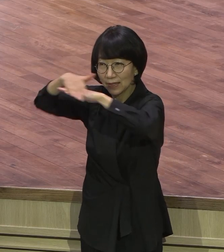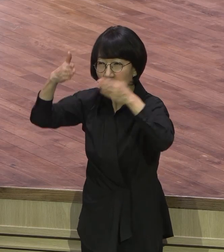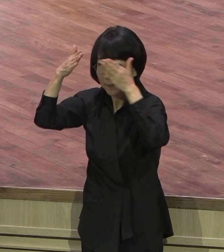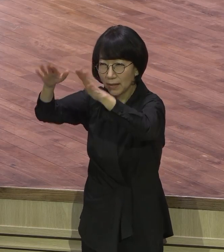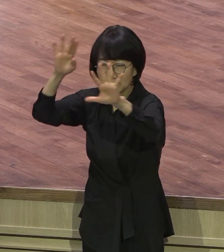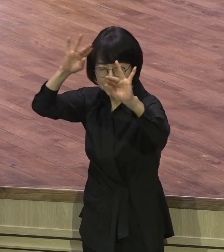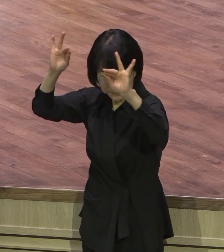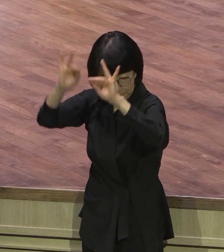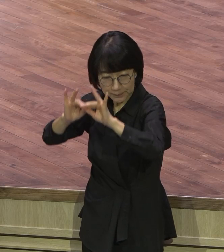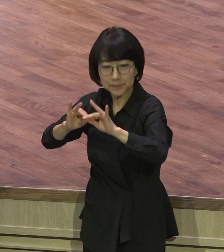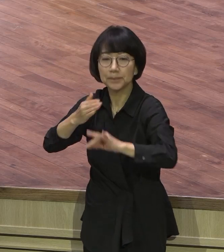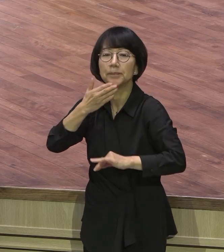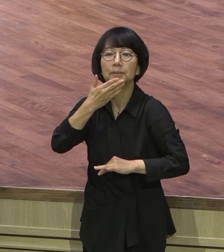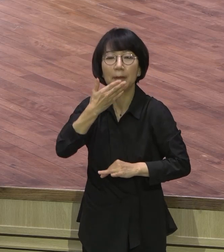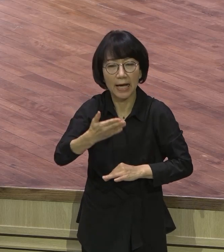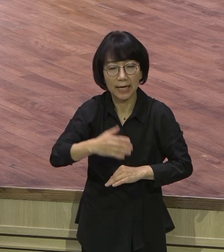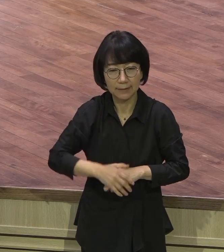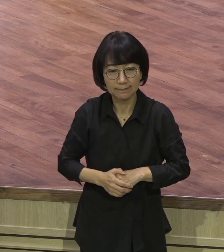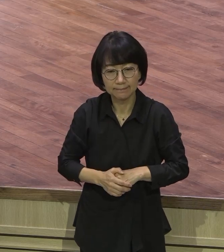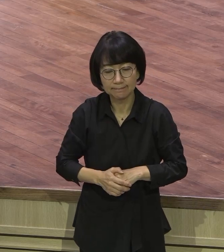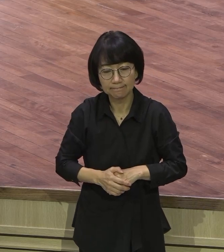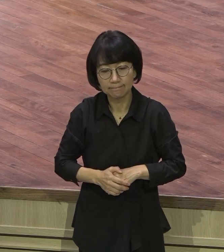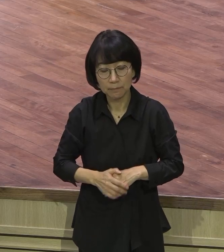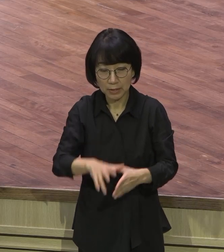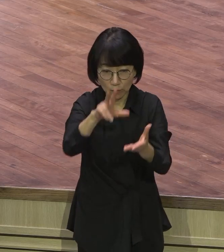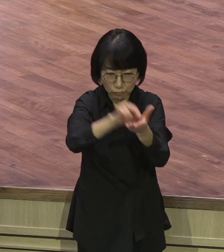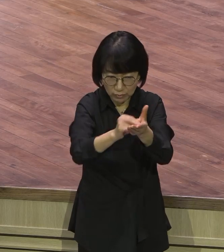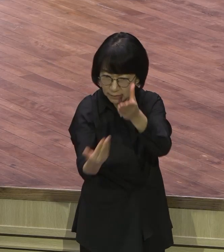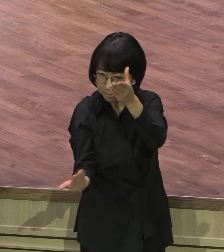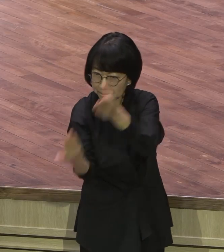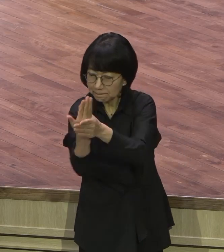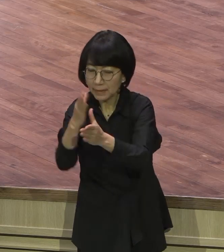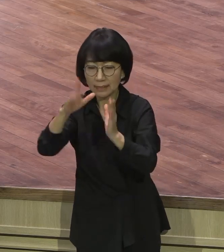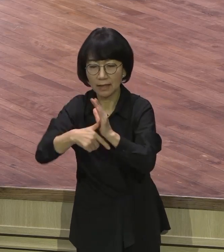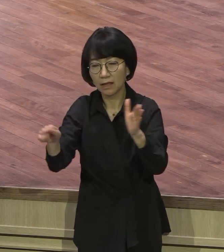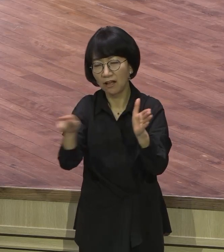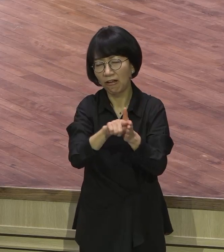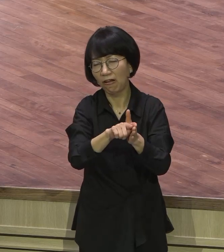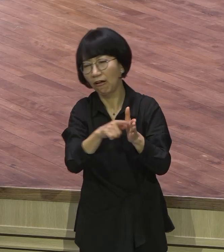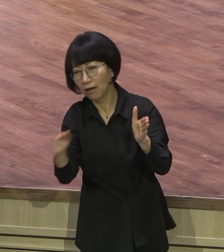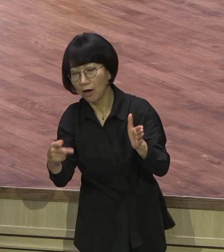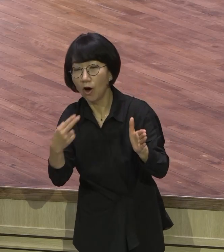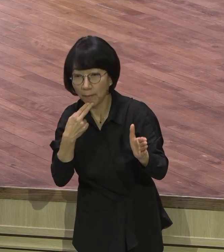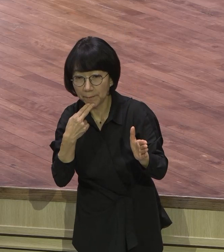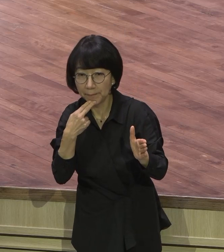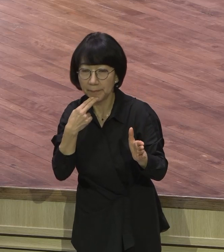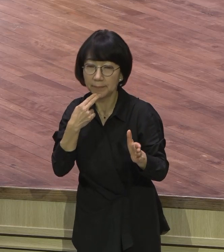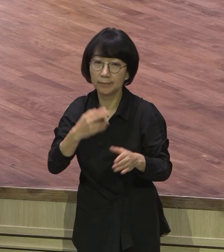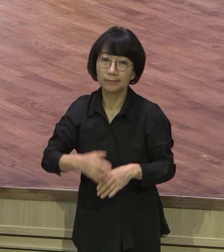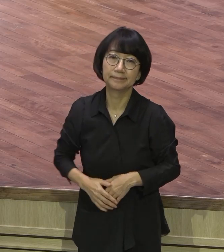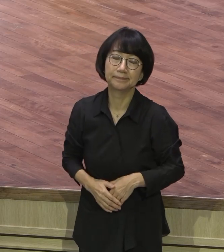것입니다 그 어떤 문제와 역전 가운데서도 흔들림이 없는 발판을 만들었습니다